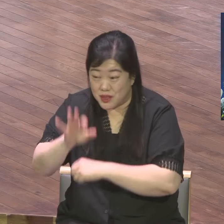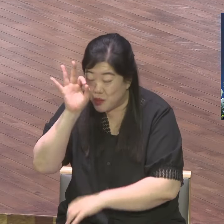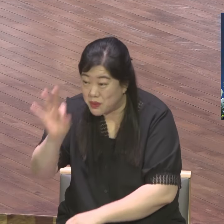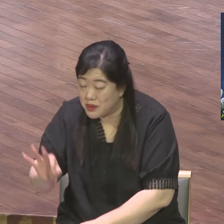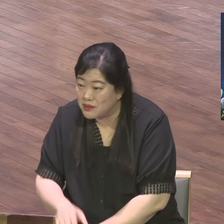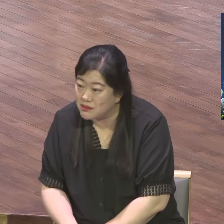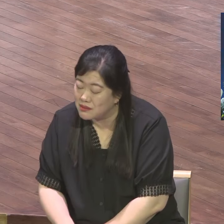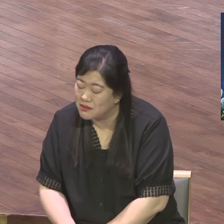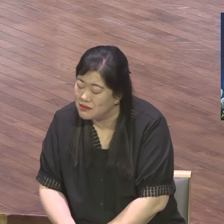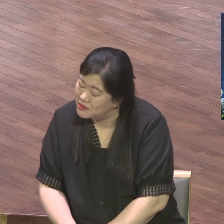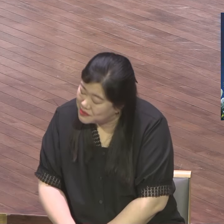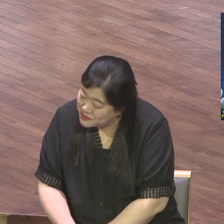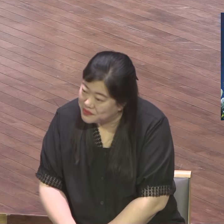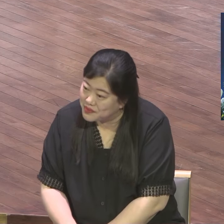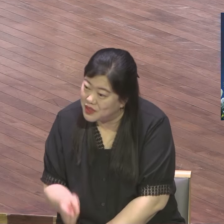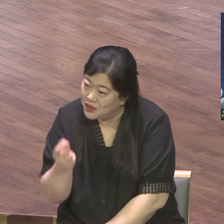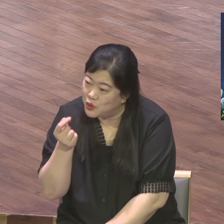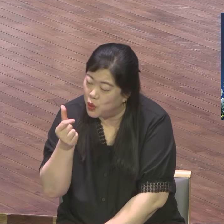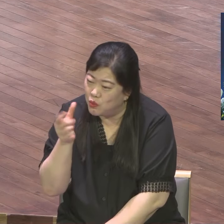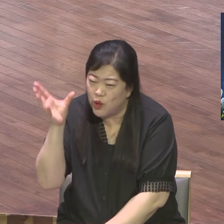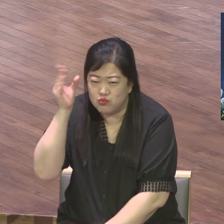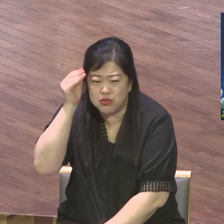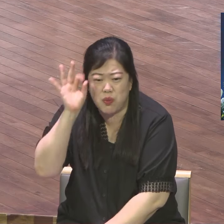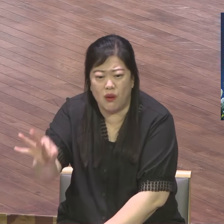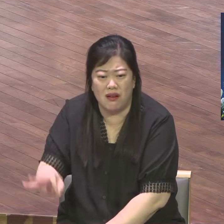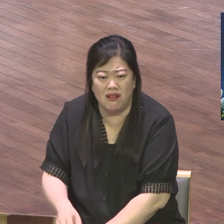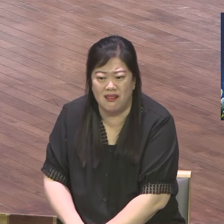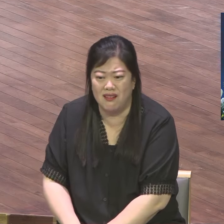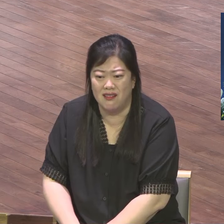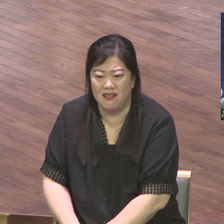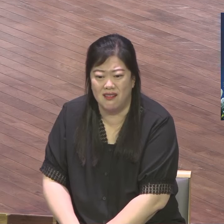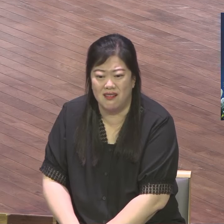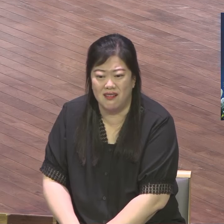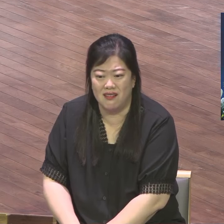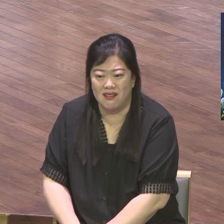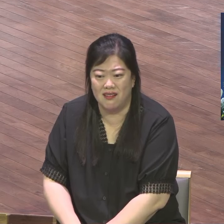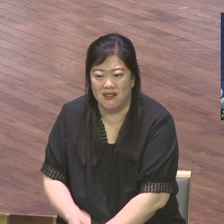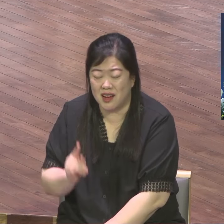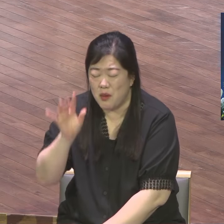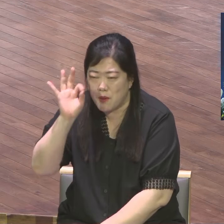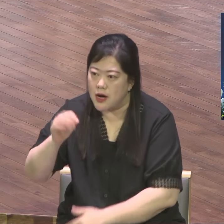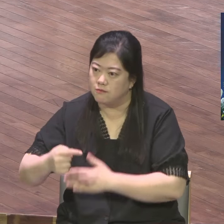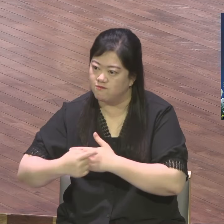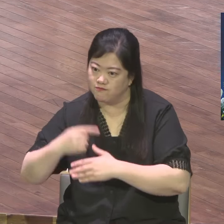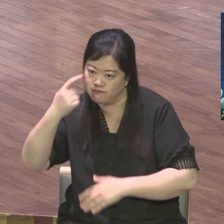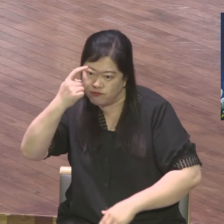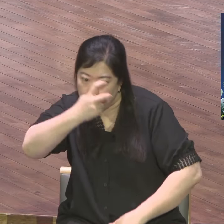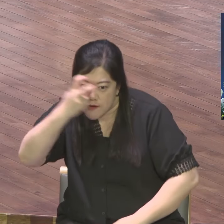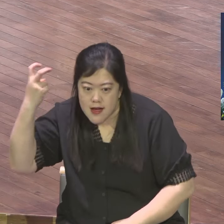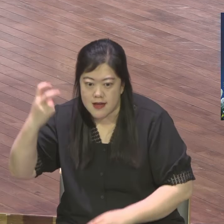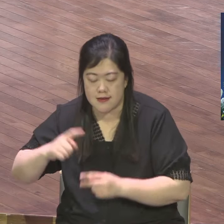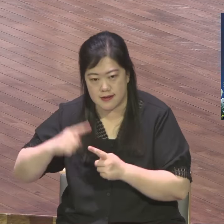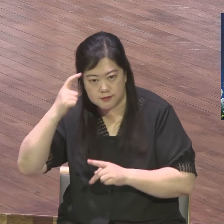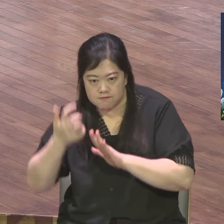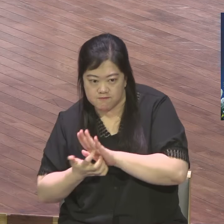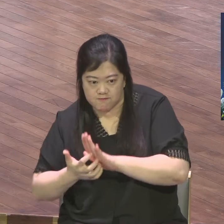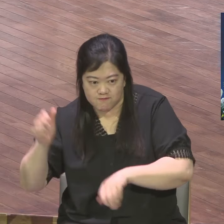오픈해서 오픈해가지고 잘 살았잖아요. G2가 됐잖아요. 지금 막으면 저 어떻게 됩니까?